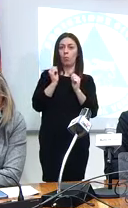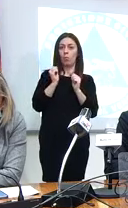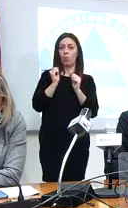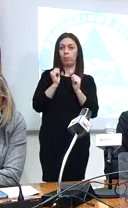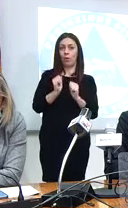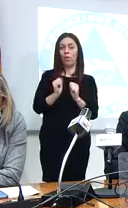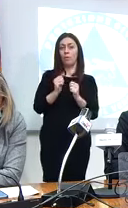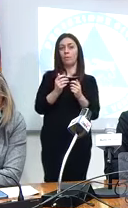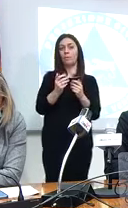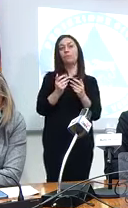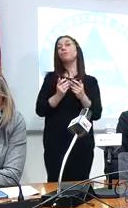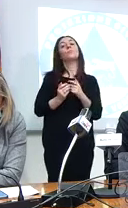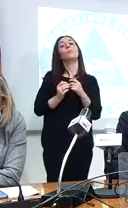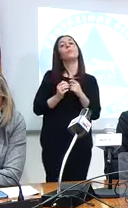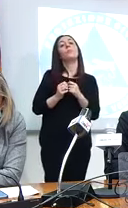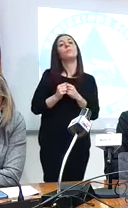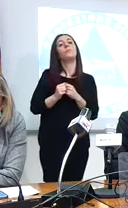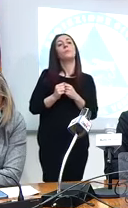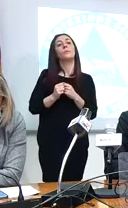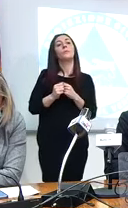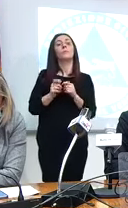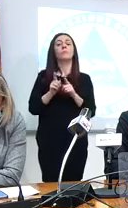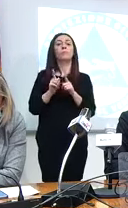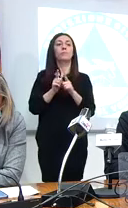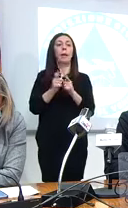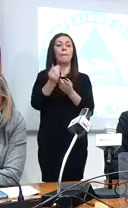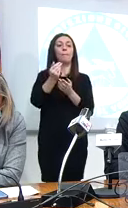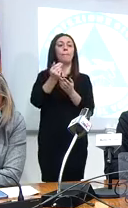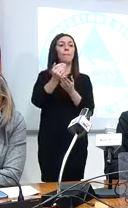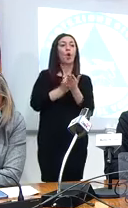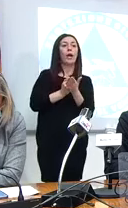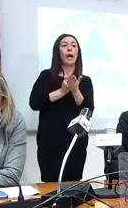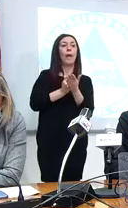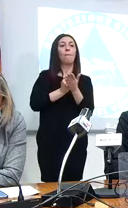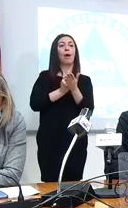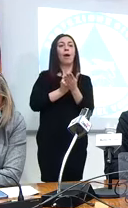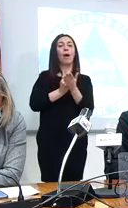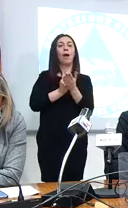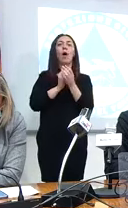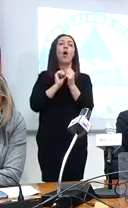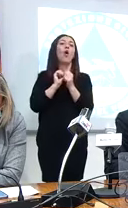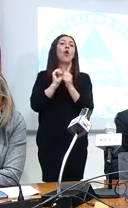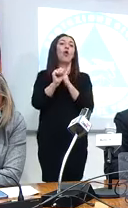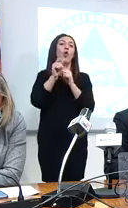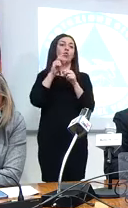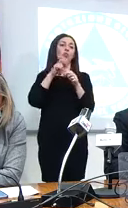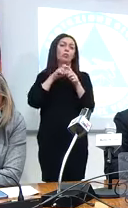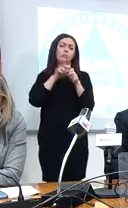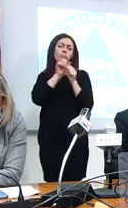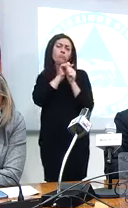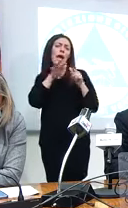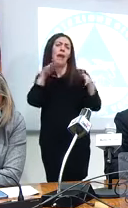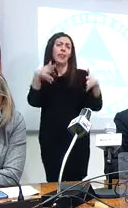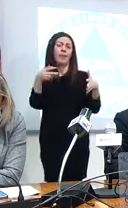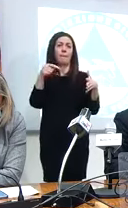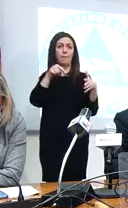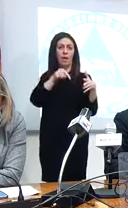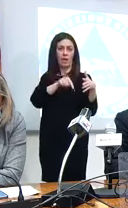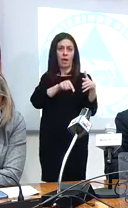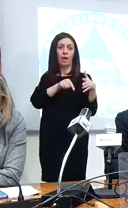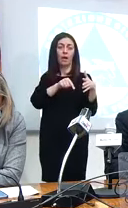Fidia, delle carte, del piano pandemico, di queste fasi qui, ma di certo noi non possiamo obbligare